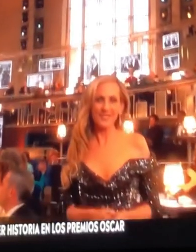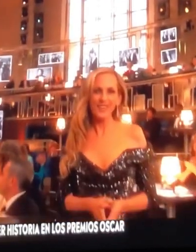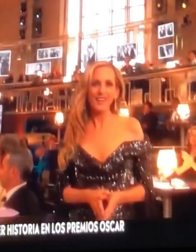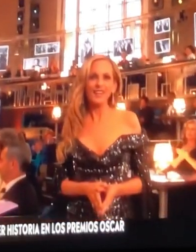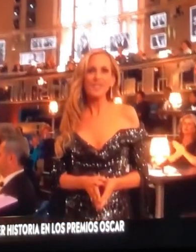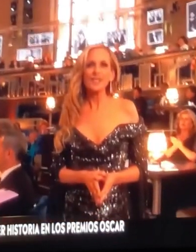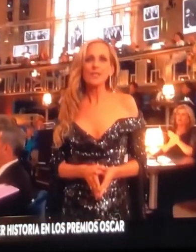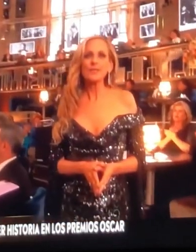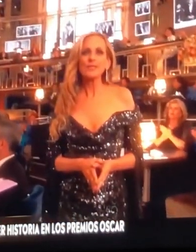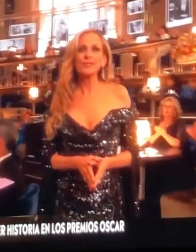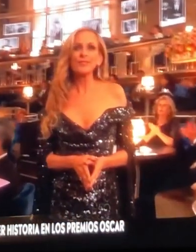Gracias, amigo.